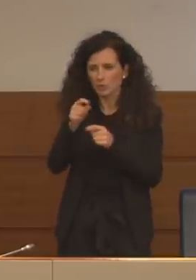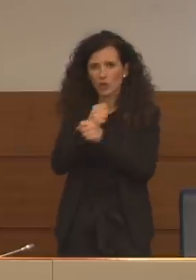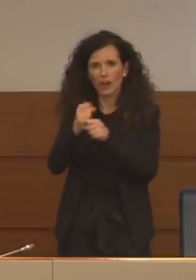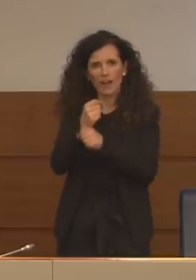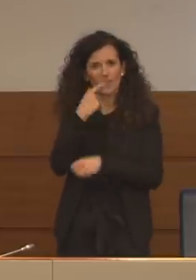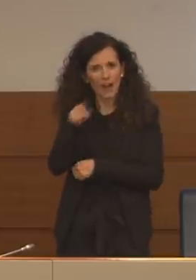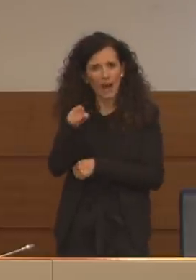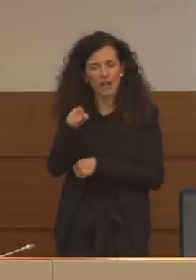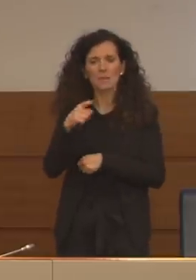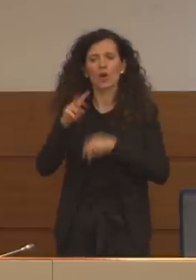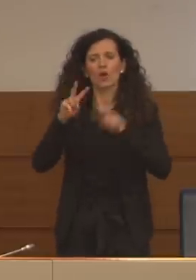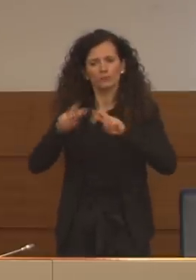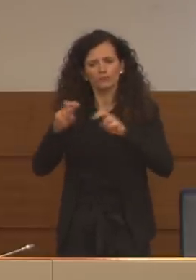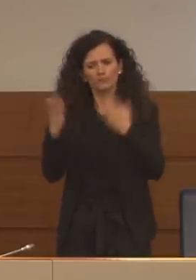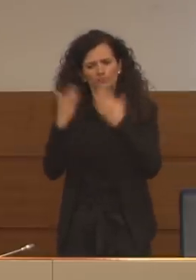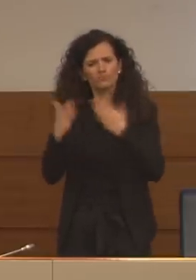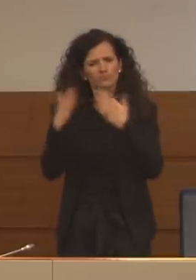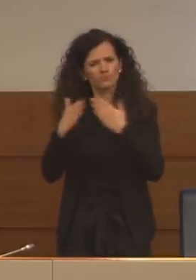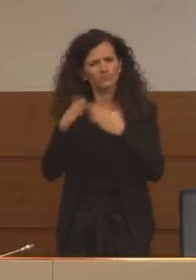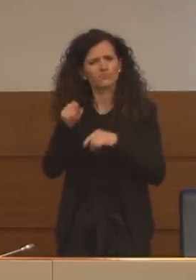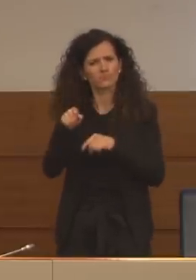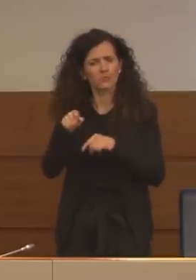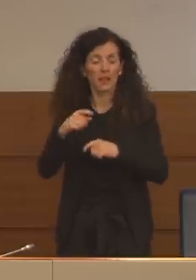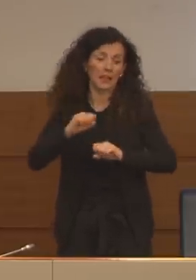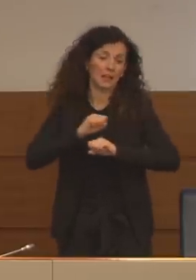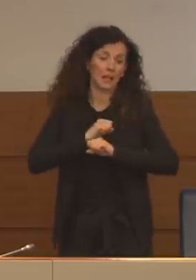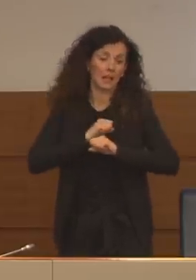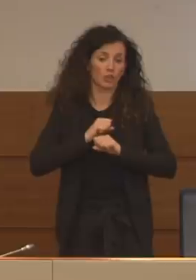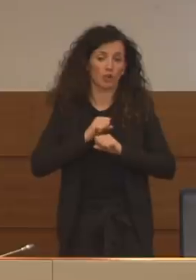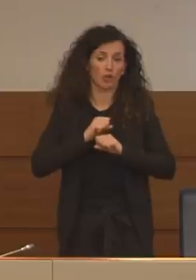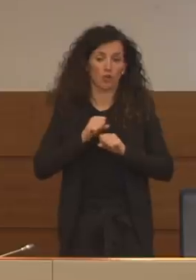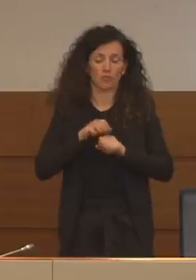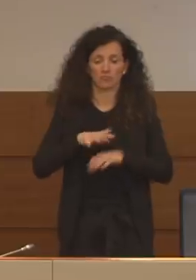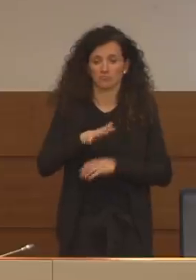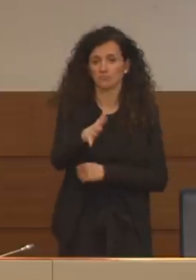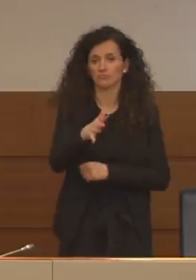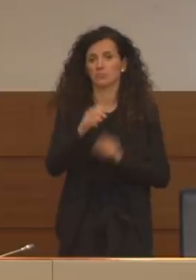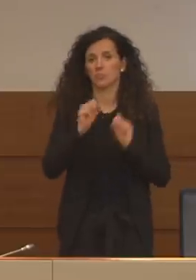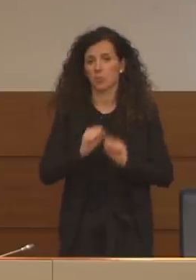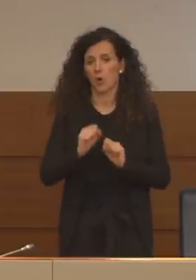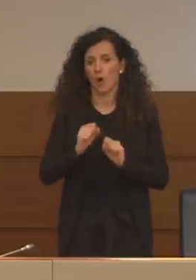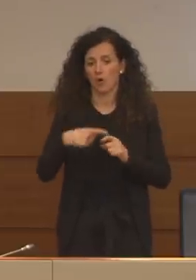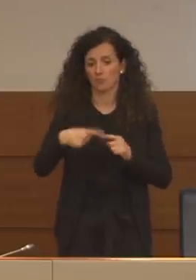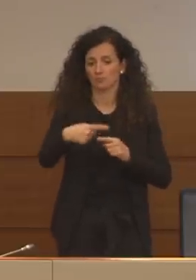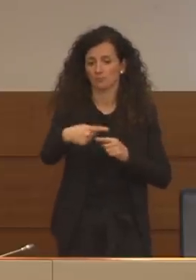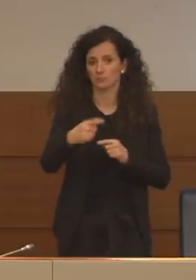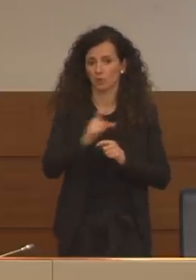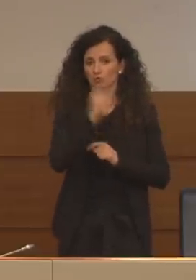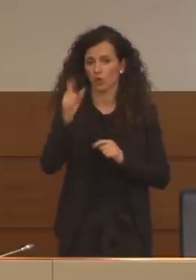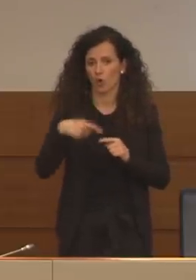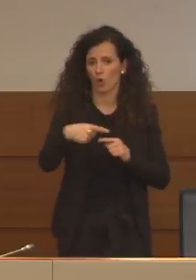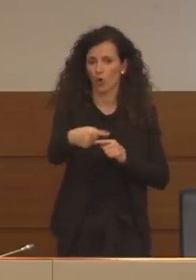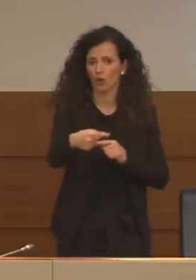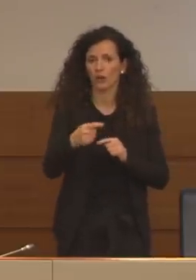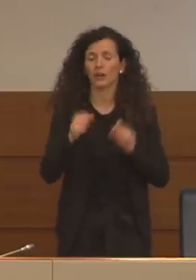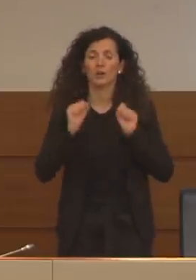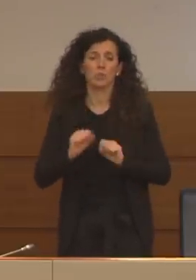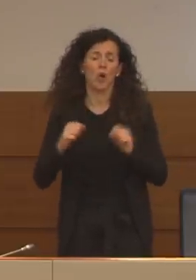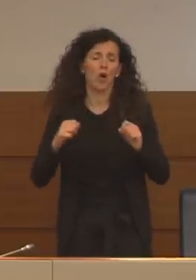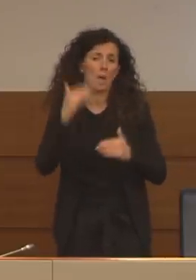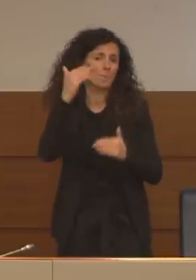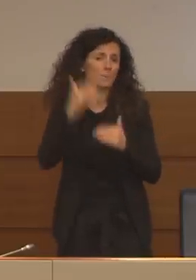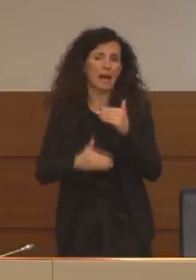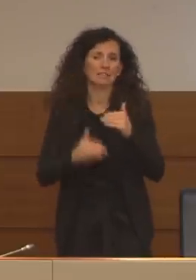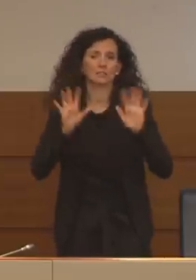questo profilo e credo che a breve presto nel giro di qualche giorno o al massimo una decina di giorni